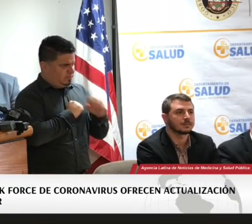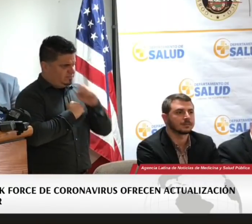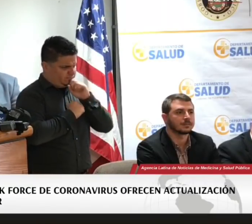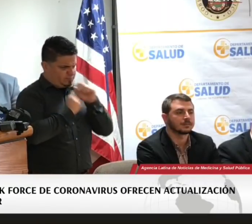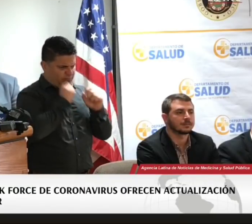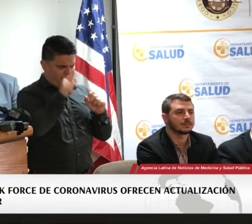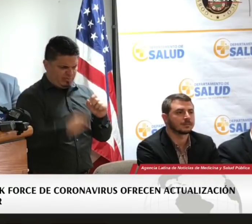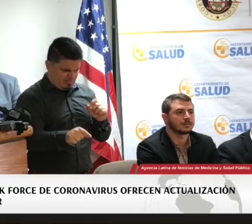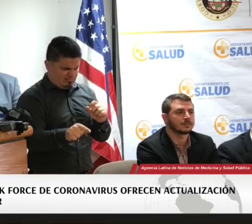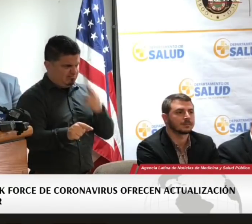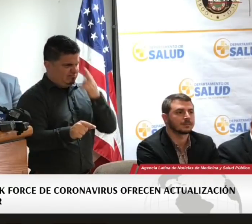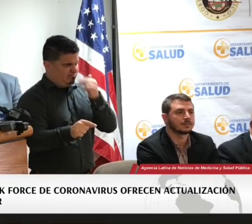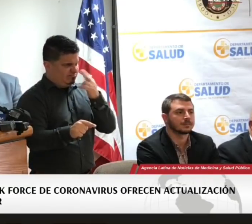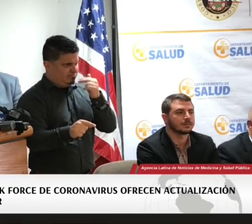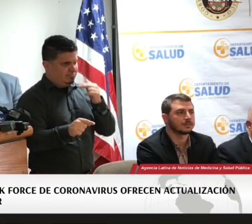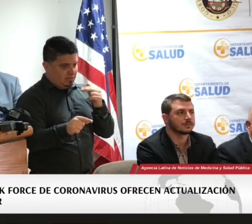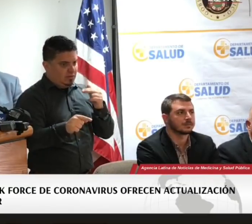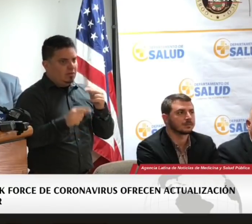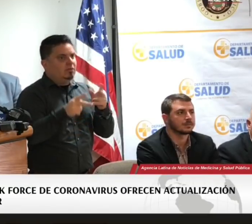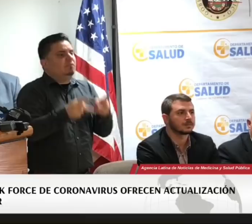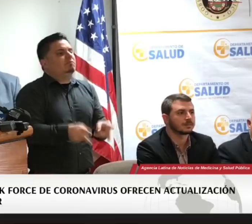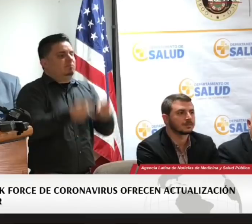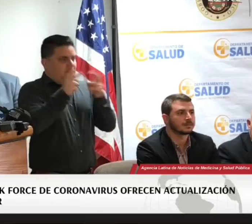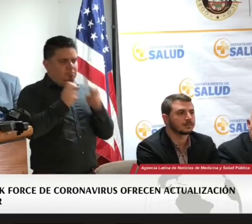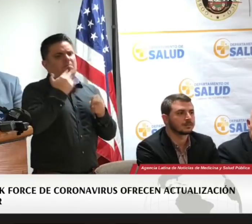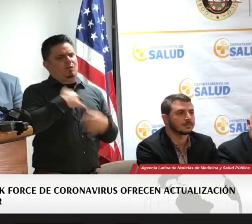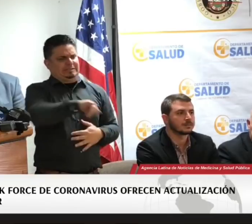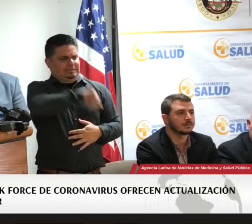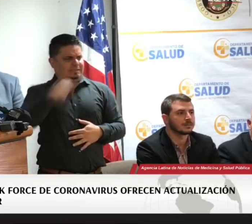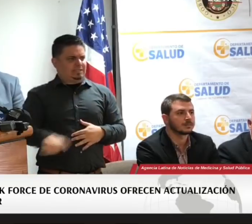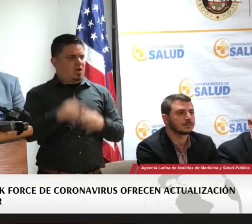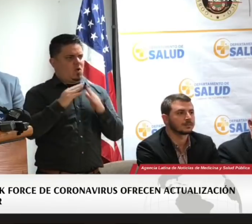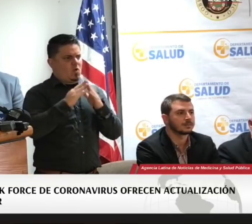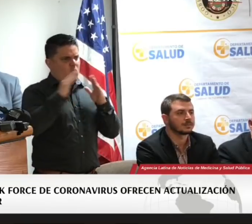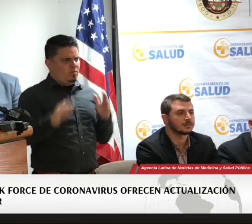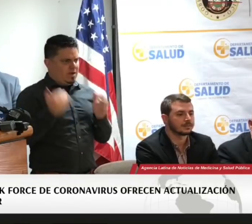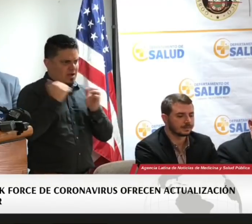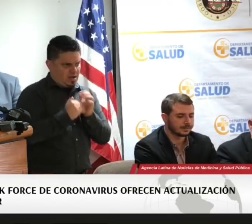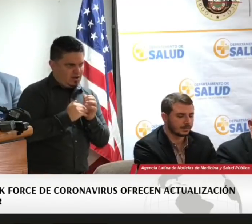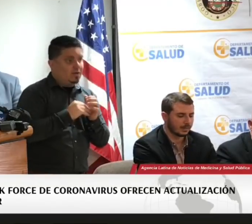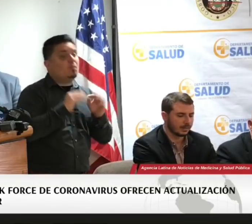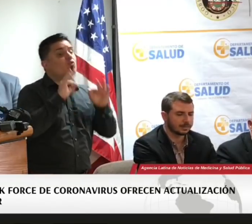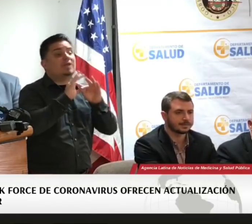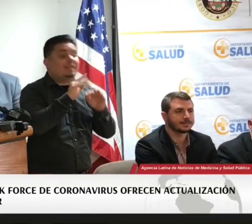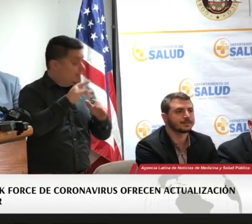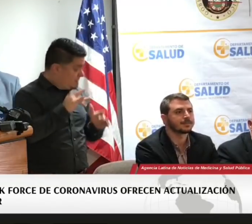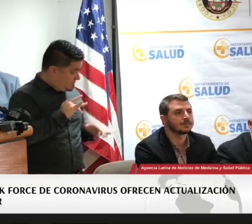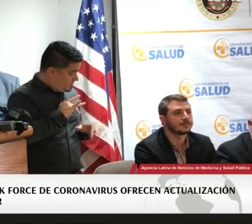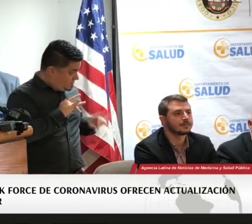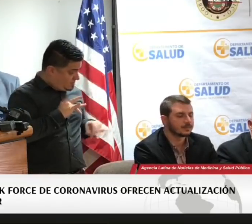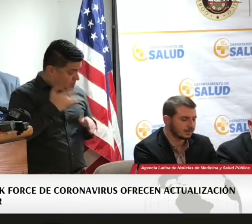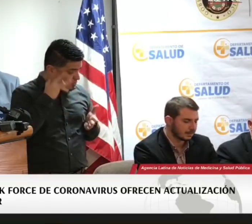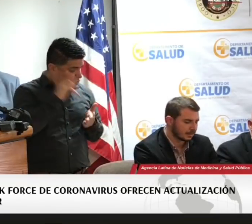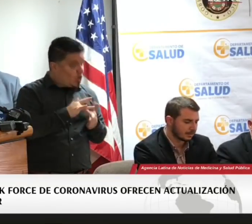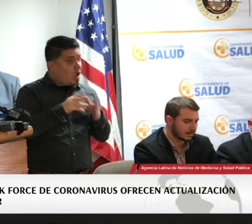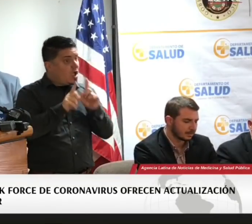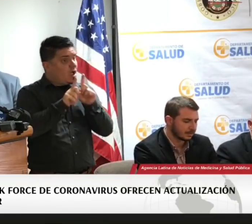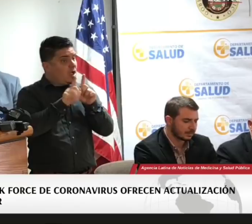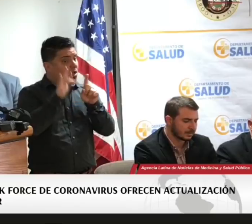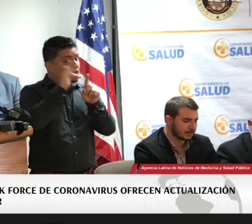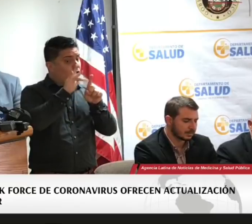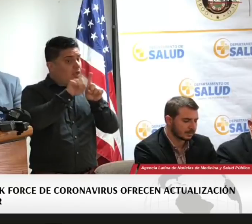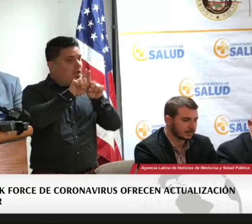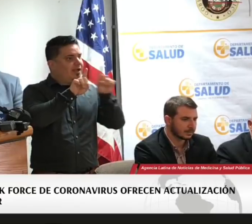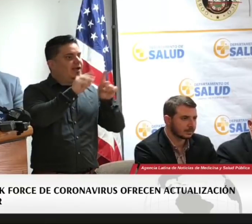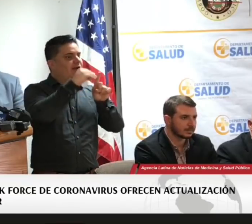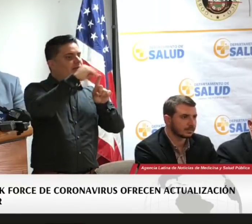o estornuda. Así que tiene que ser, repetimos, son contactos cercanos. De hecho, se han hecho estudios donde personas que han